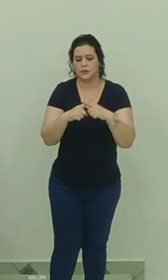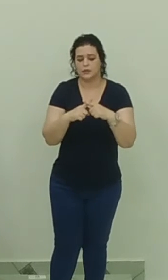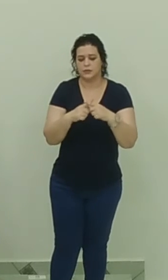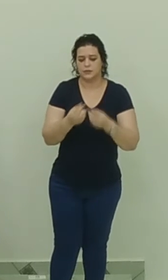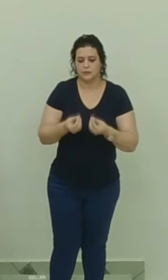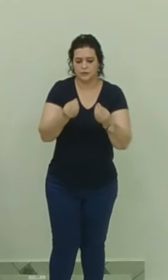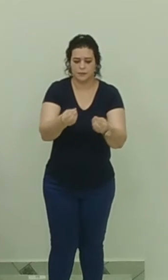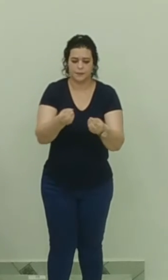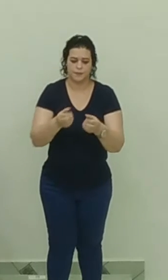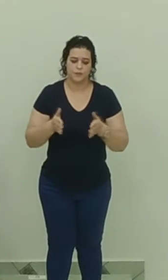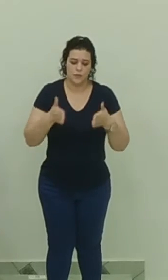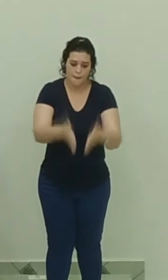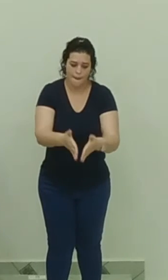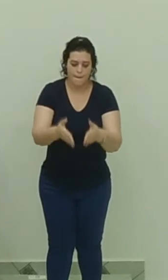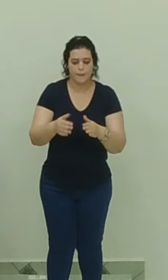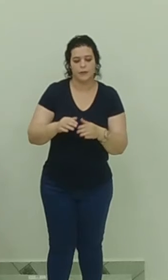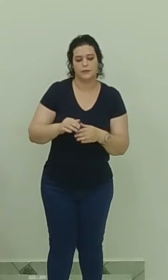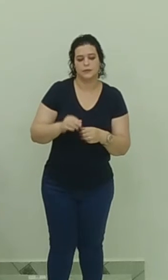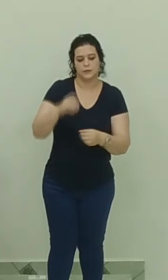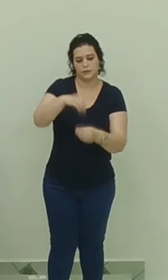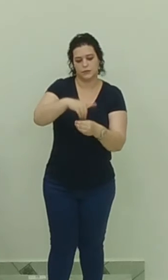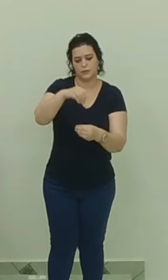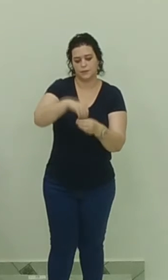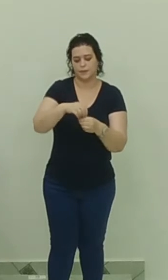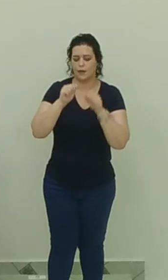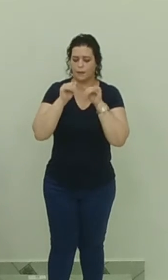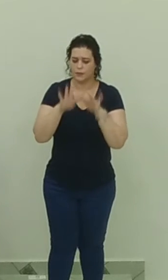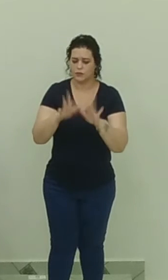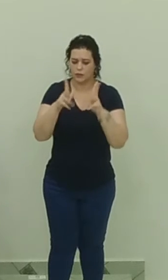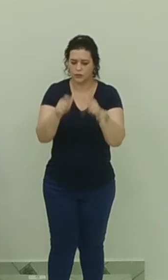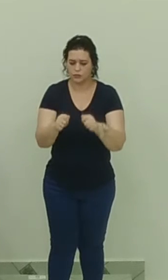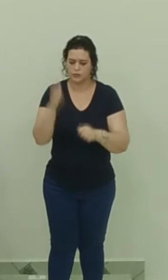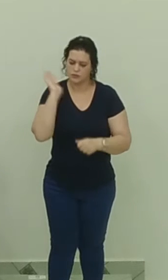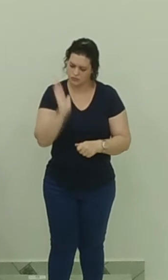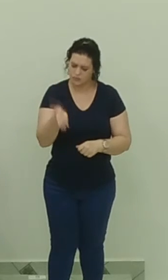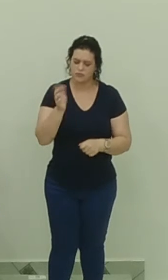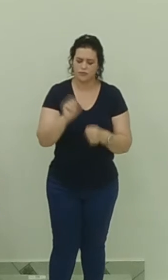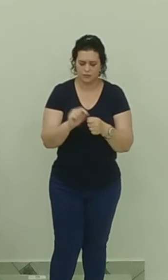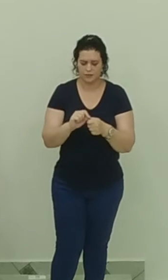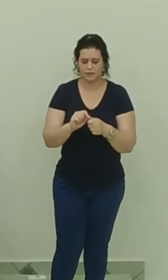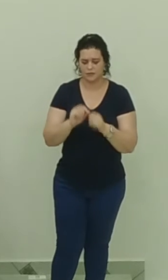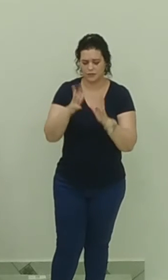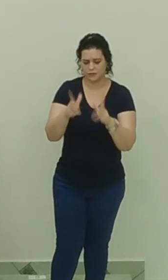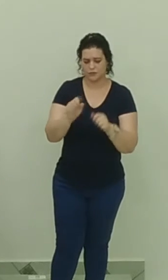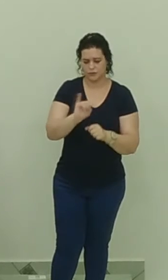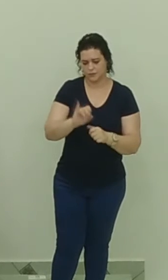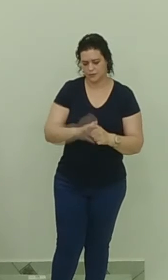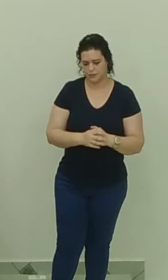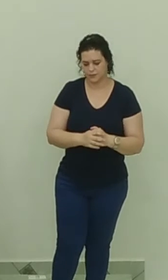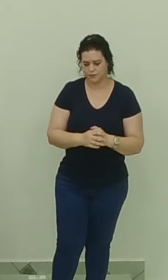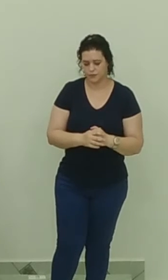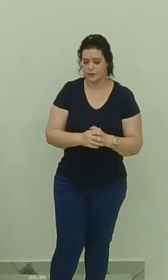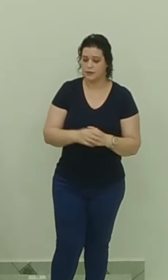Abençoa, Pai, aquilo que já foi ofertado, aquilo que ainda será ofertado e aqueles que administrarão